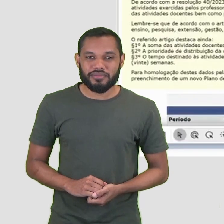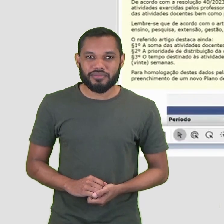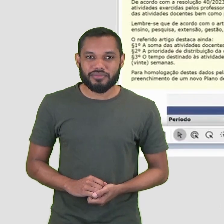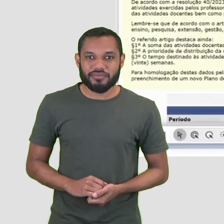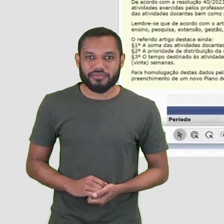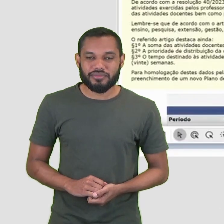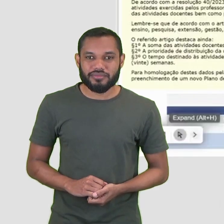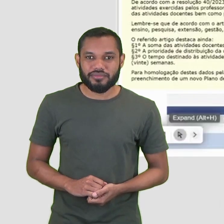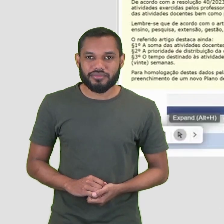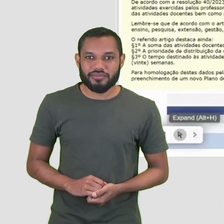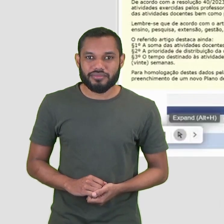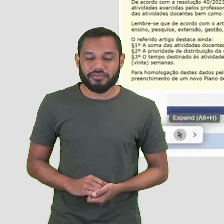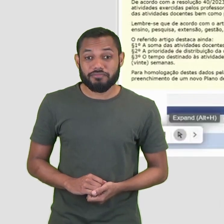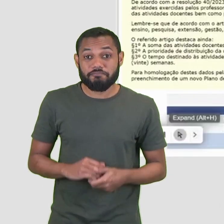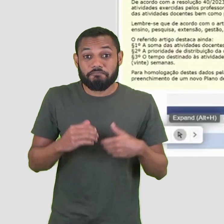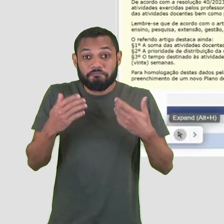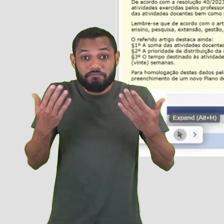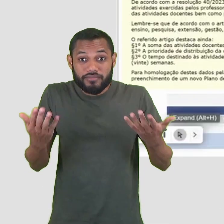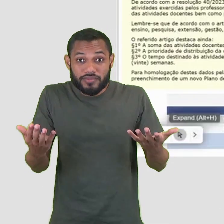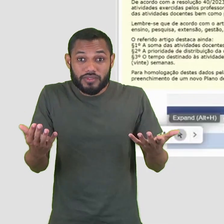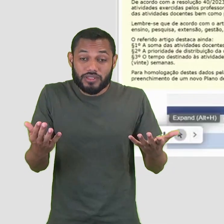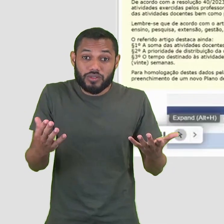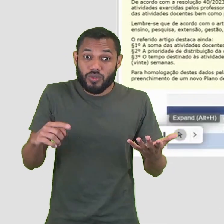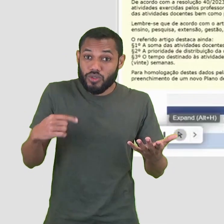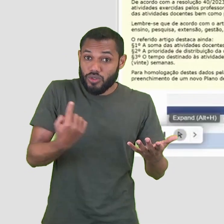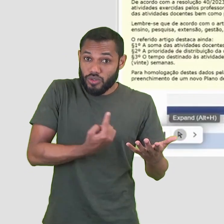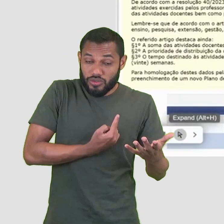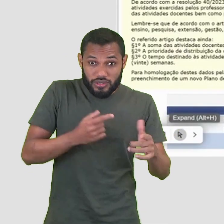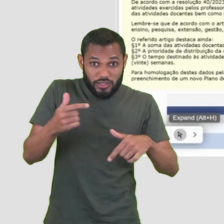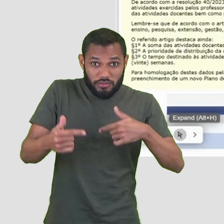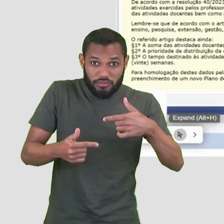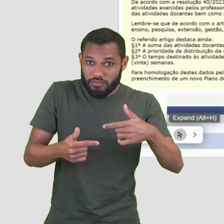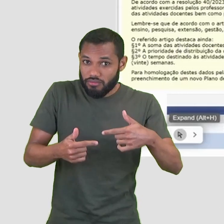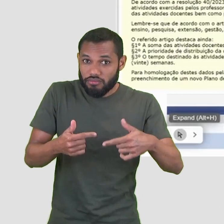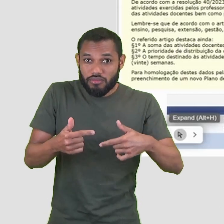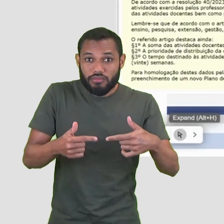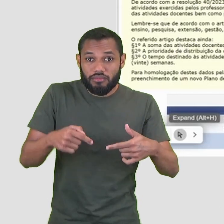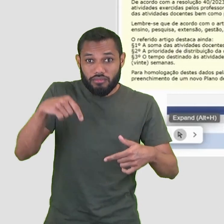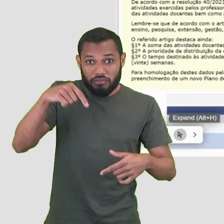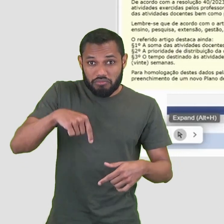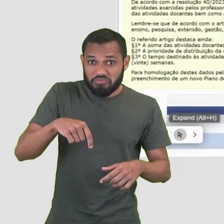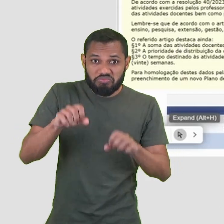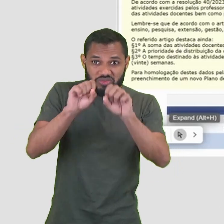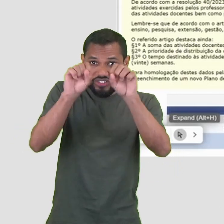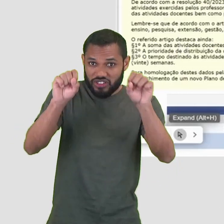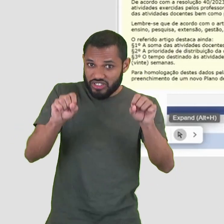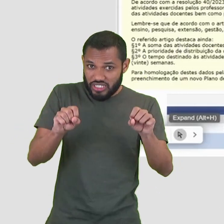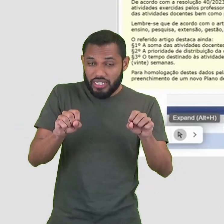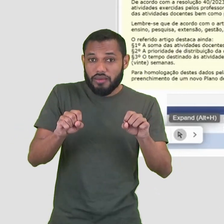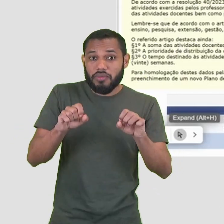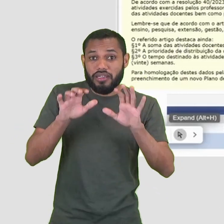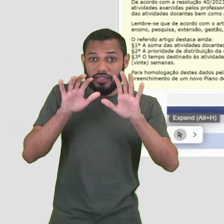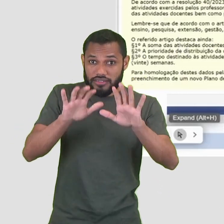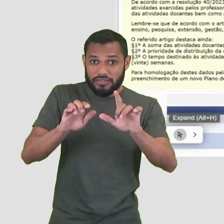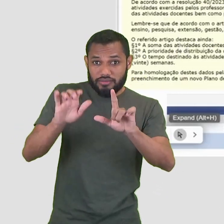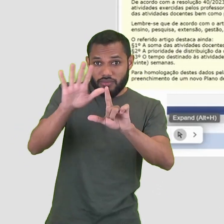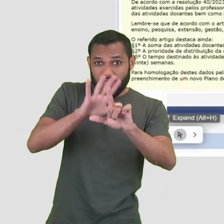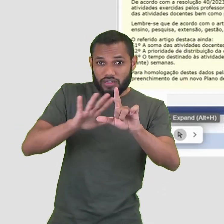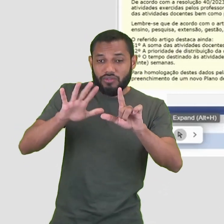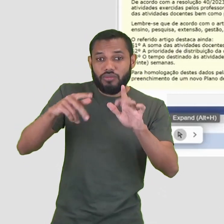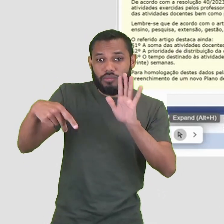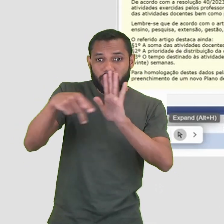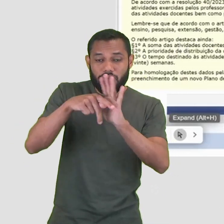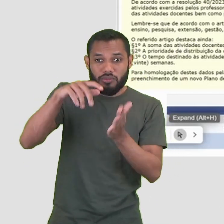Então, basicamente, essa vai ser o nosso novo portal para registro, né, dos planos